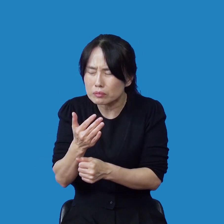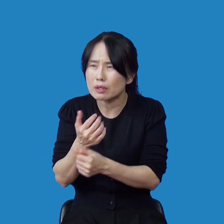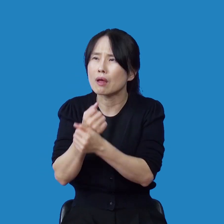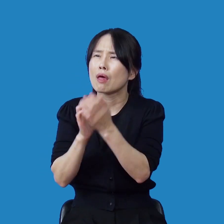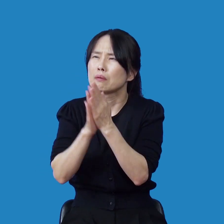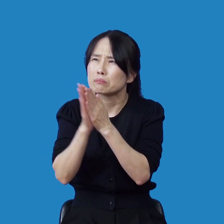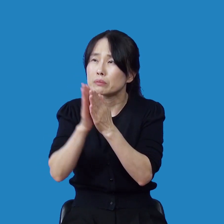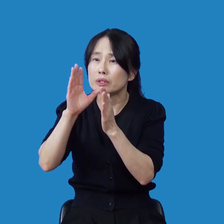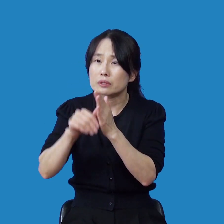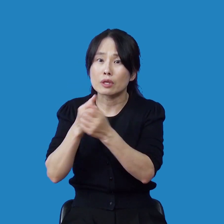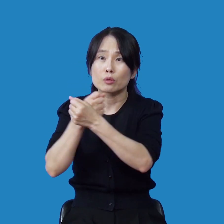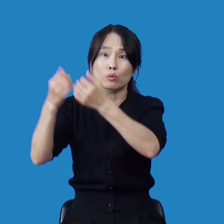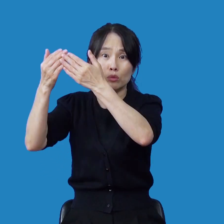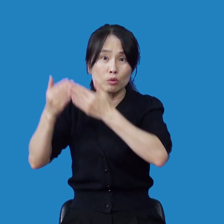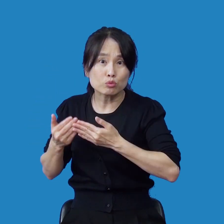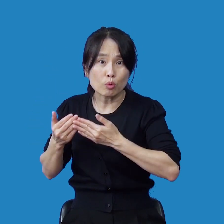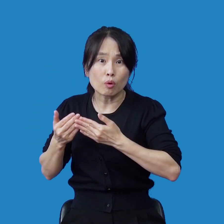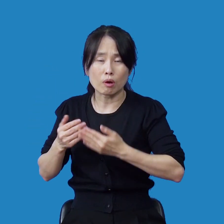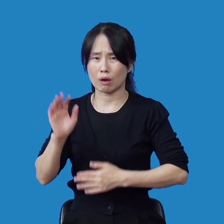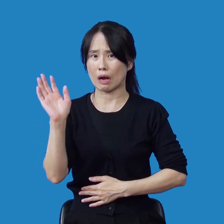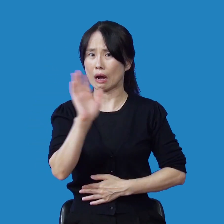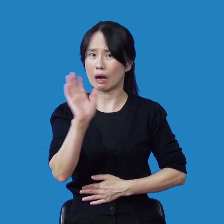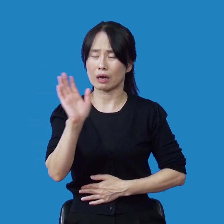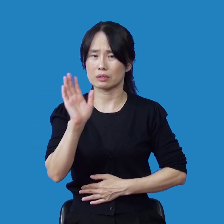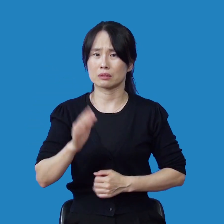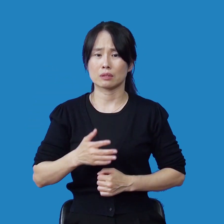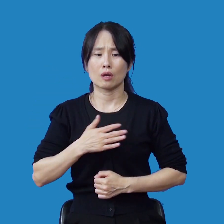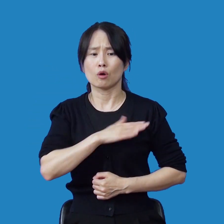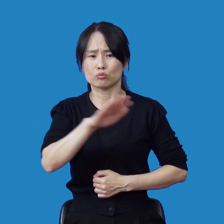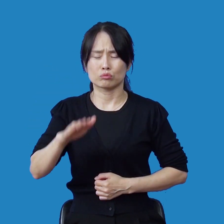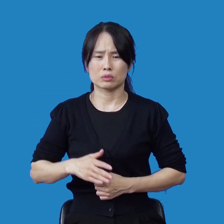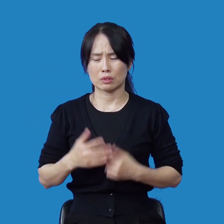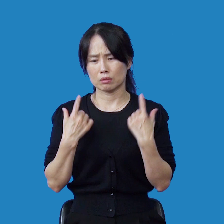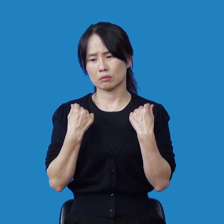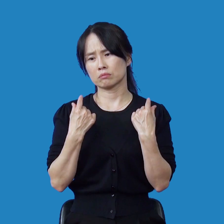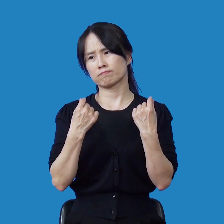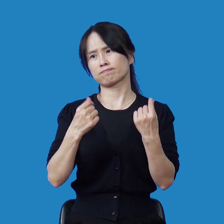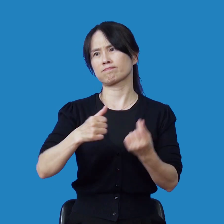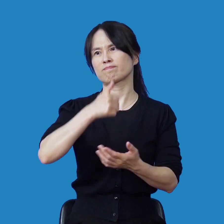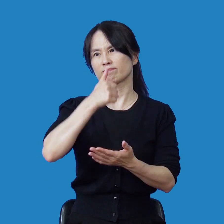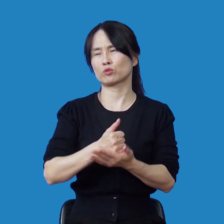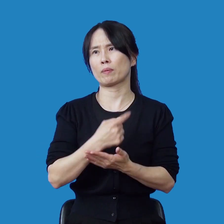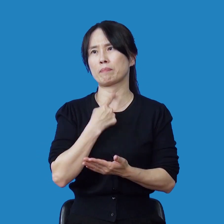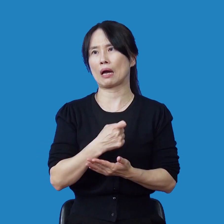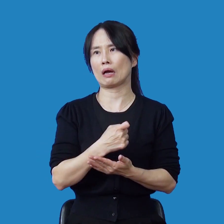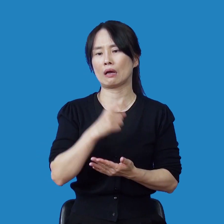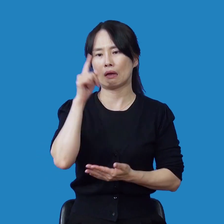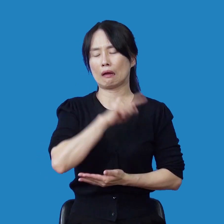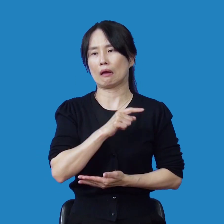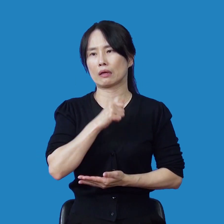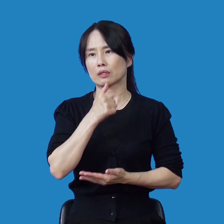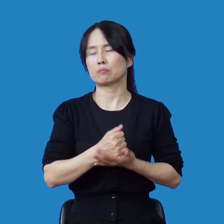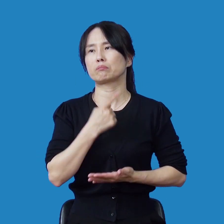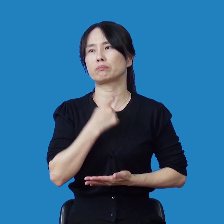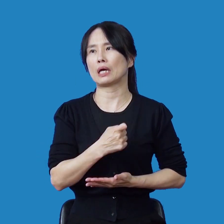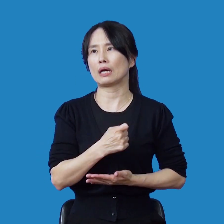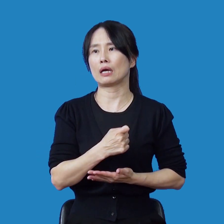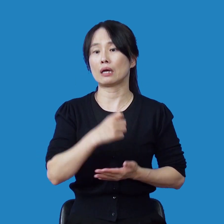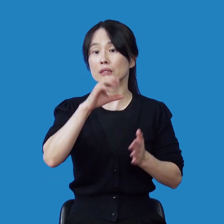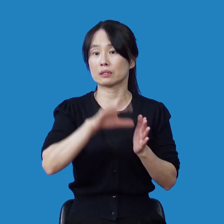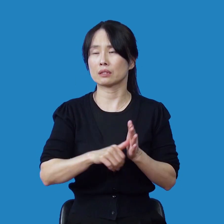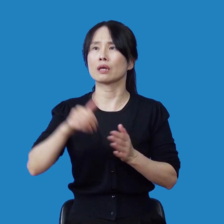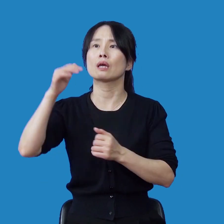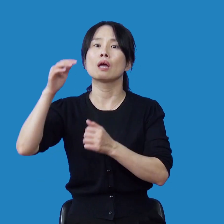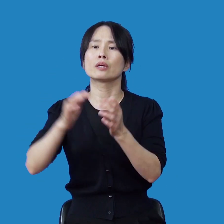용서해 주셨습니까? 아니지 않습니까? 우리가 여전히 하나님의 원수로 행하고 있을 때에 예수님은 우리를